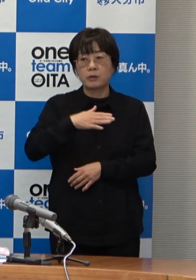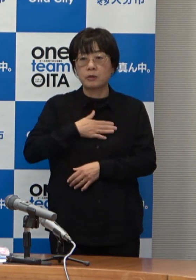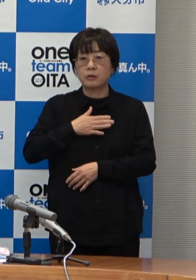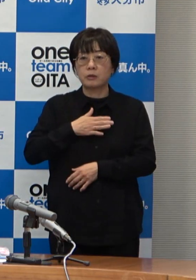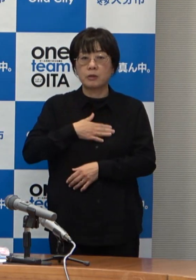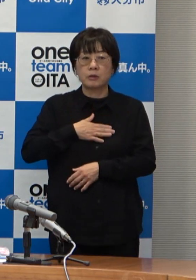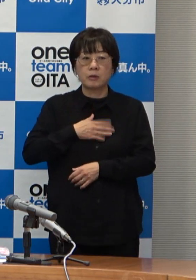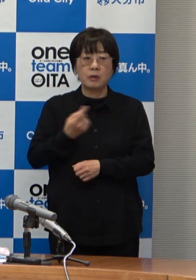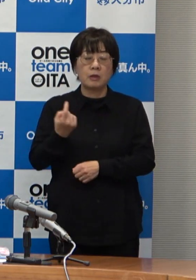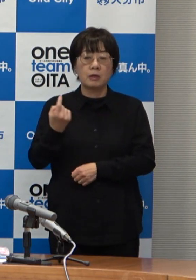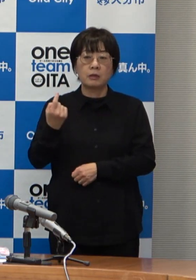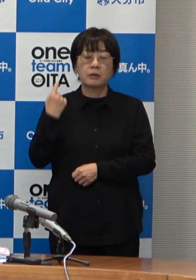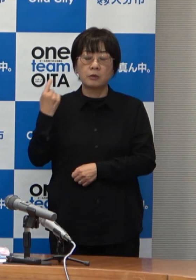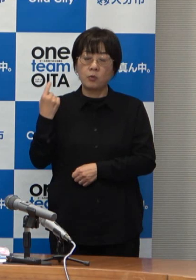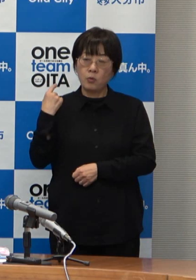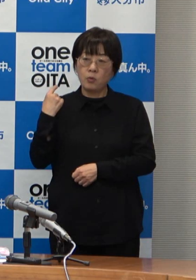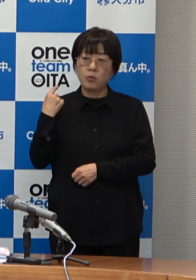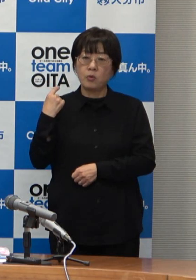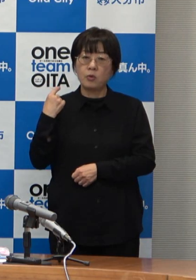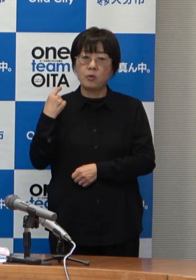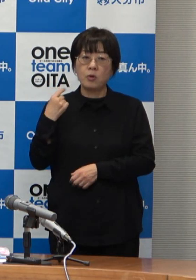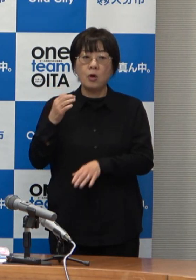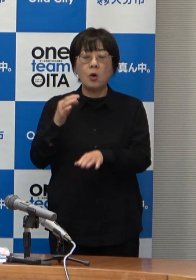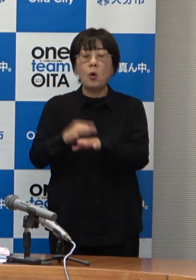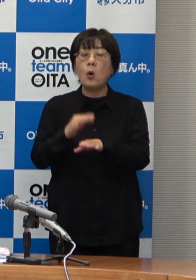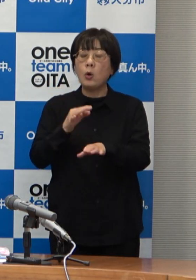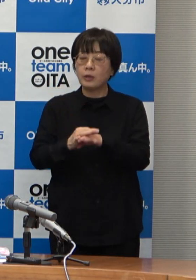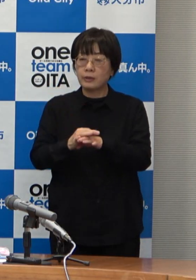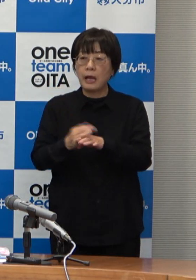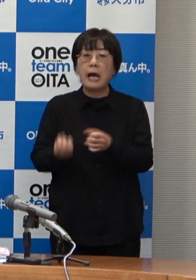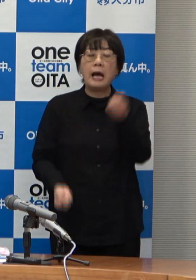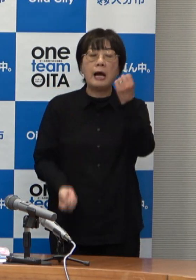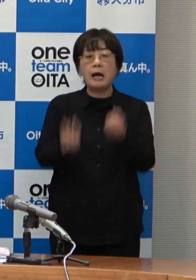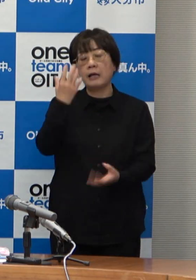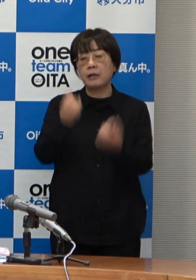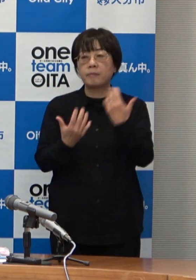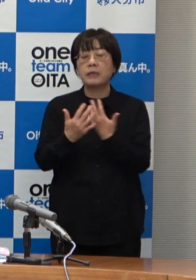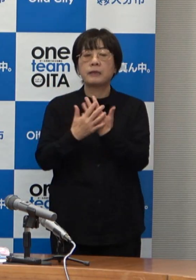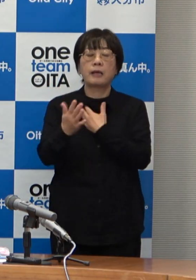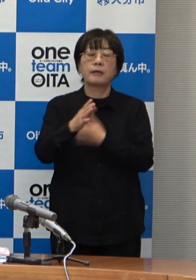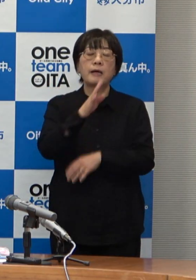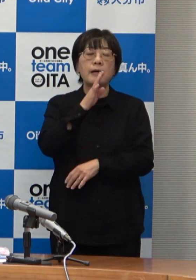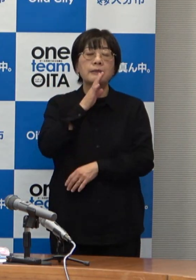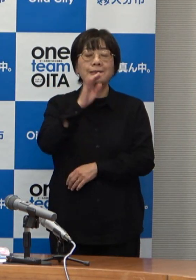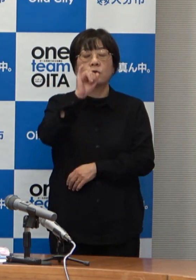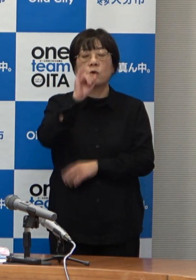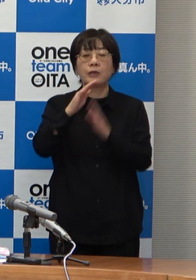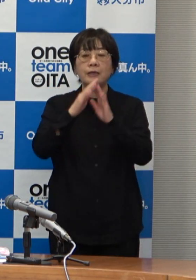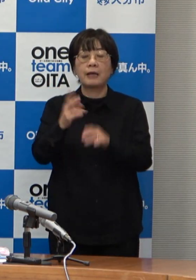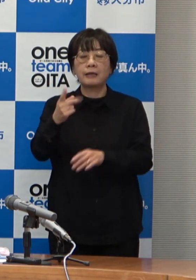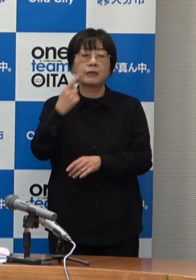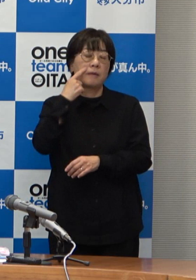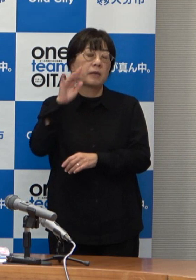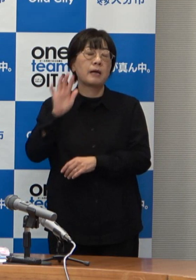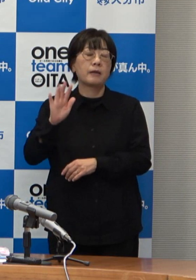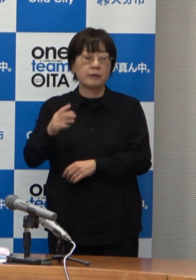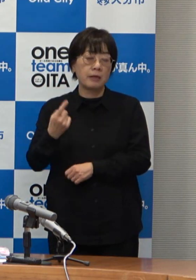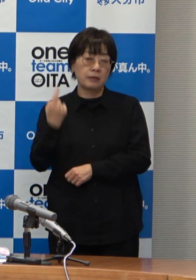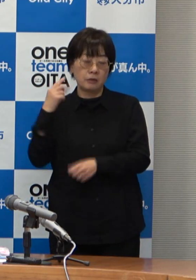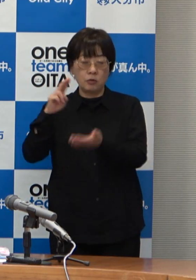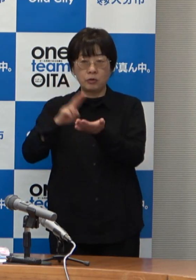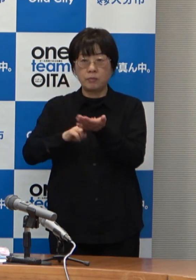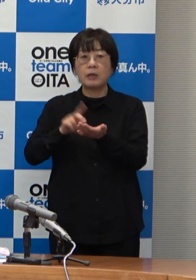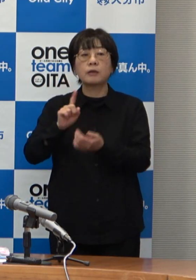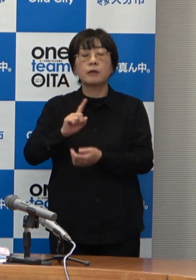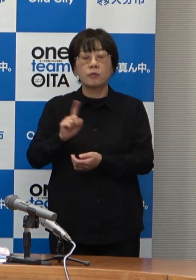仮称第2回の大分花火大会実行委員会開催されましたで昨日決めたことは